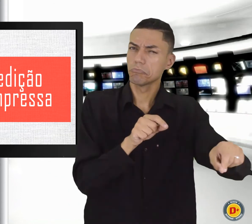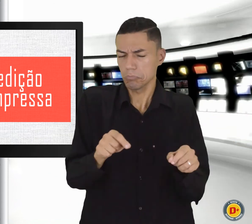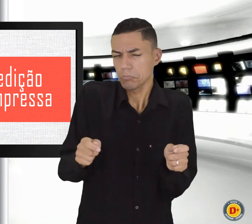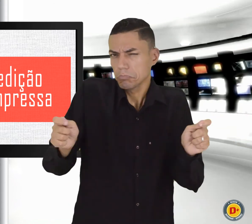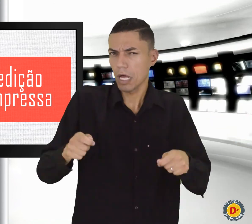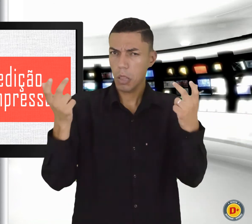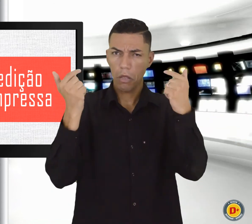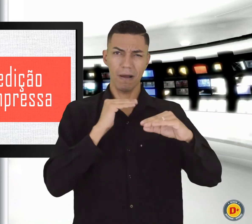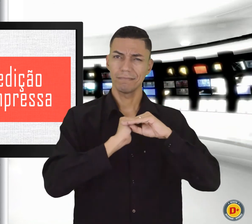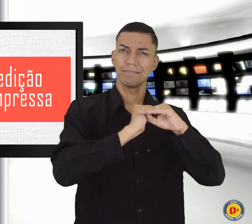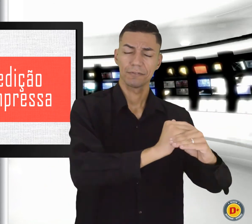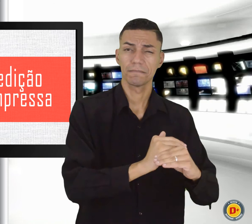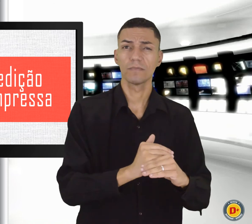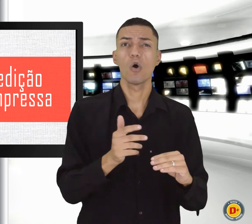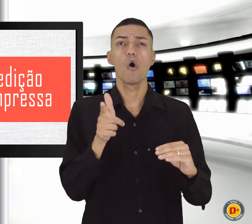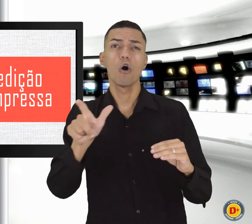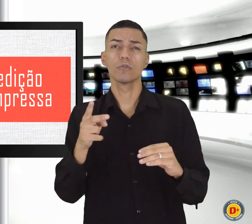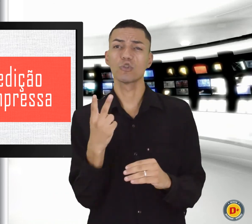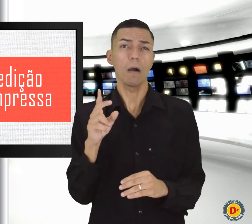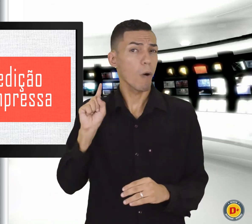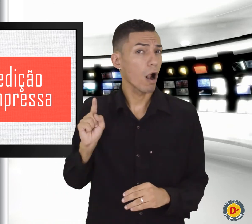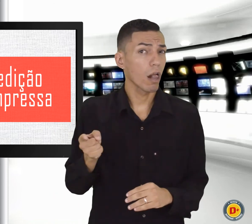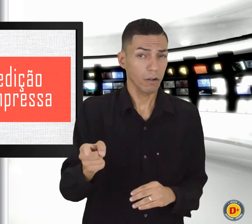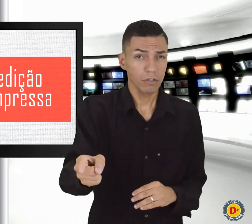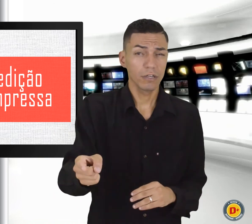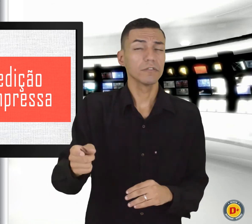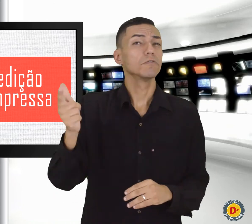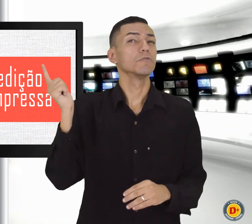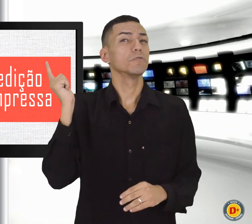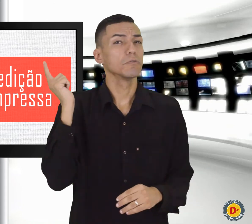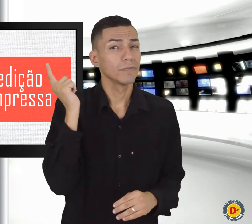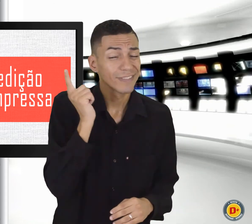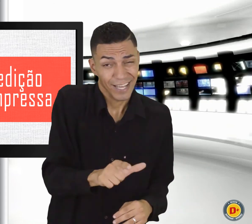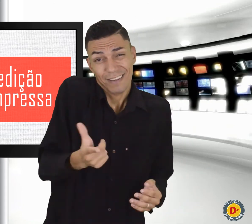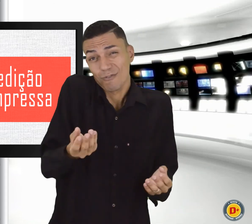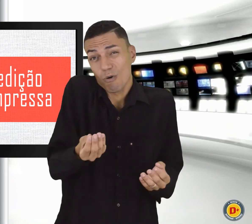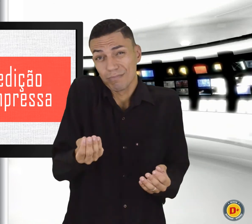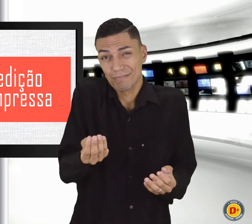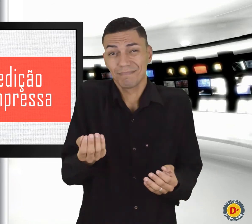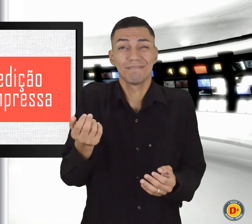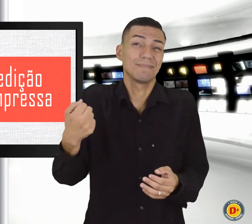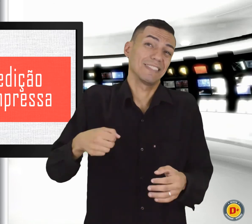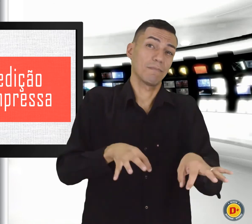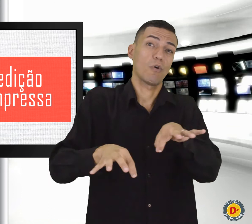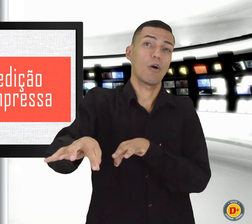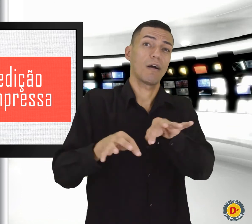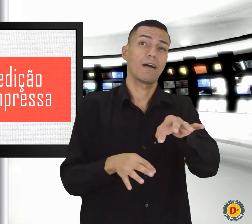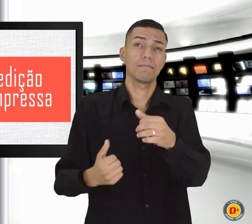competitivo somente por meio de programas como emprego apoiado. Isso significa que, no município de São